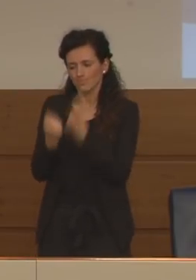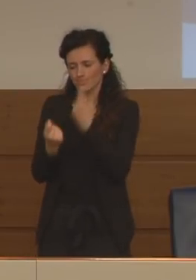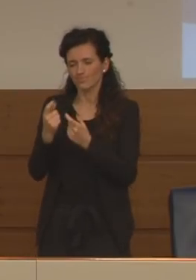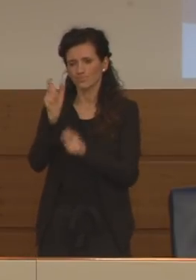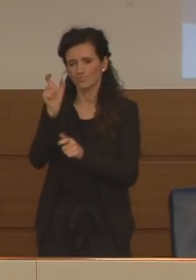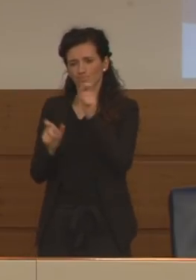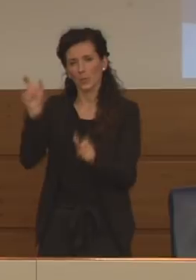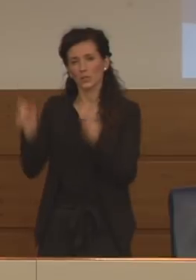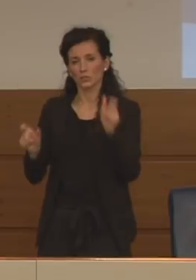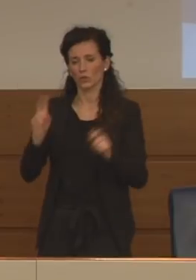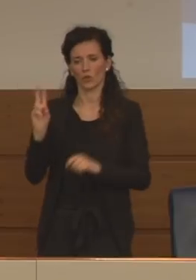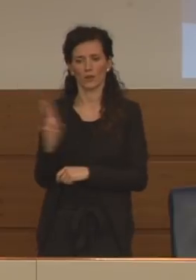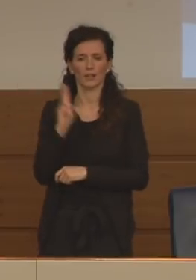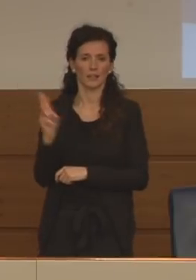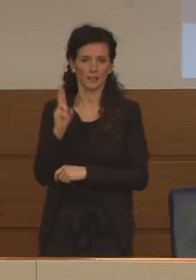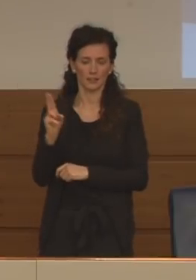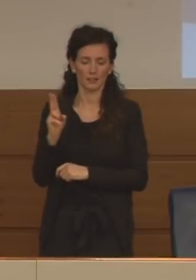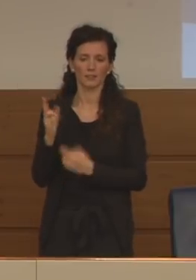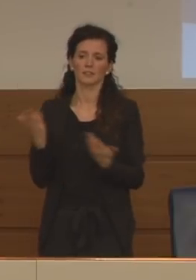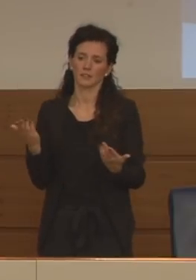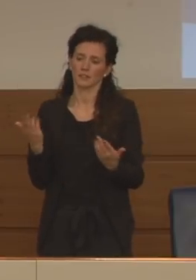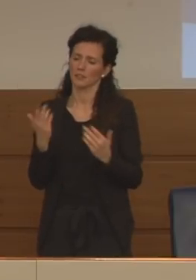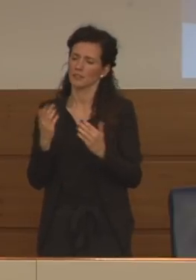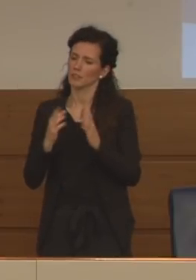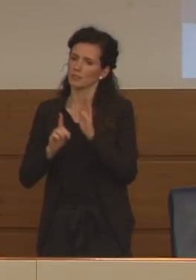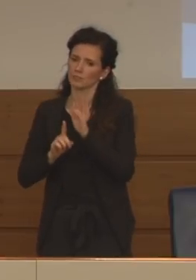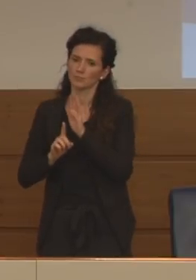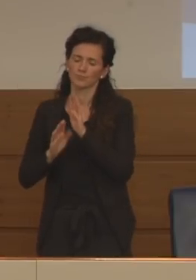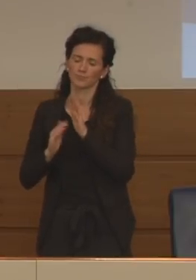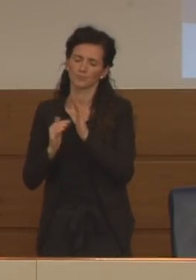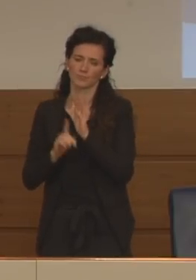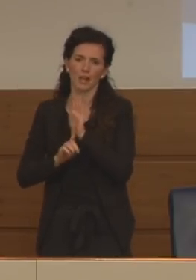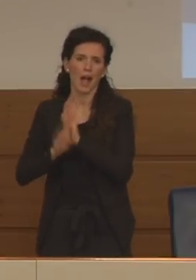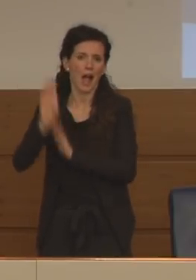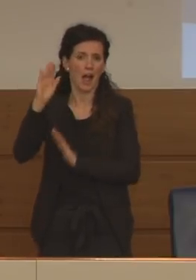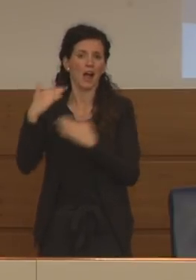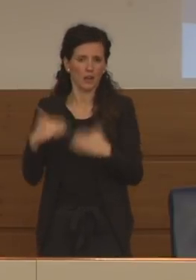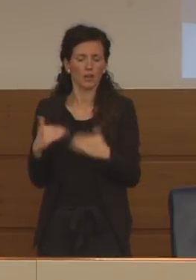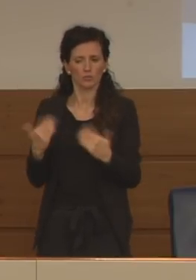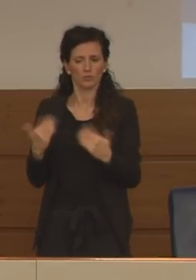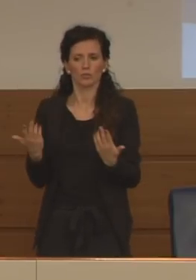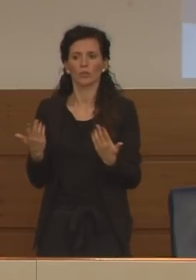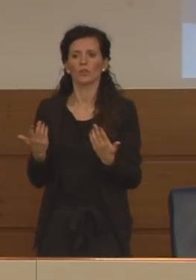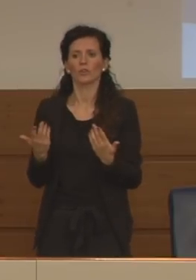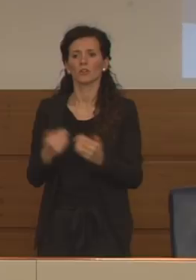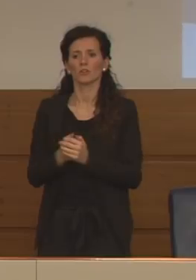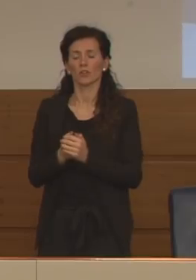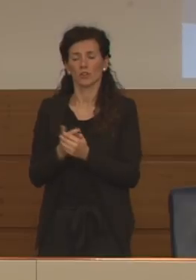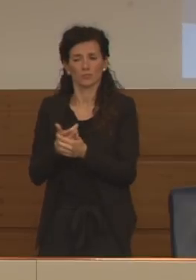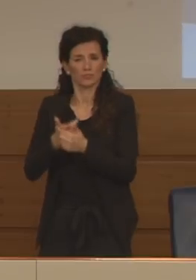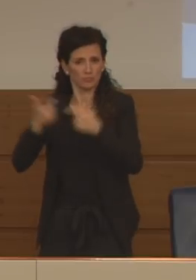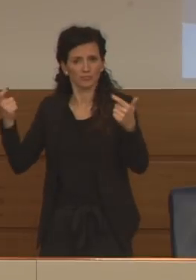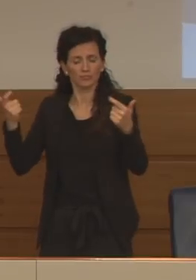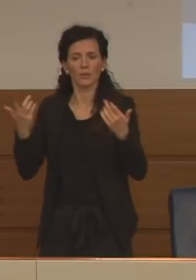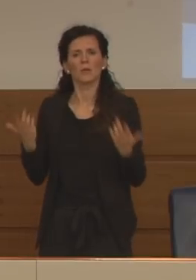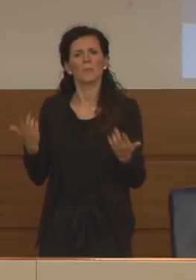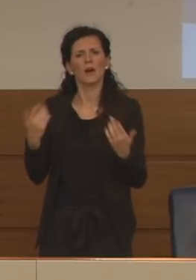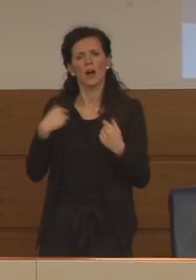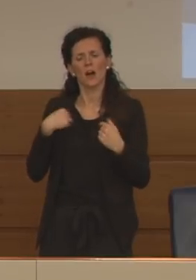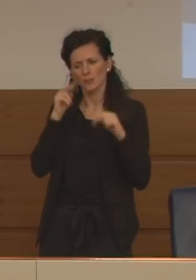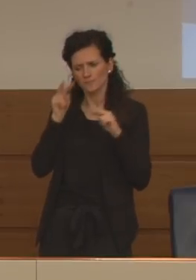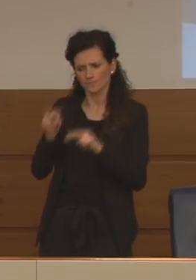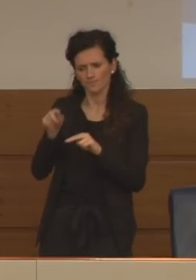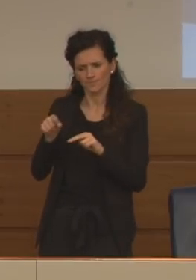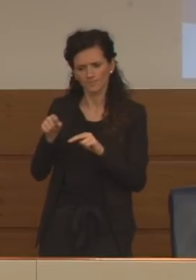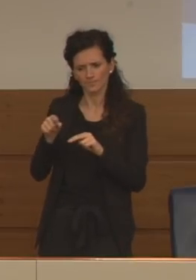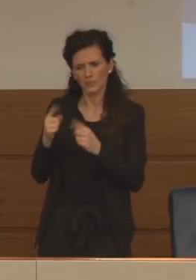il bilancio di oggi purtroppo segna dei numeri molto importanti ma quando andiamo a vedere la caratteristica